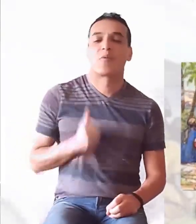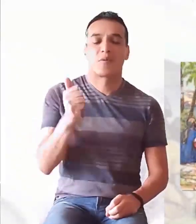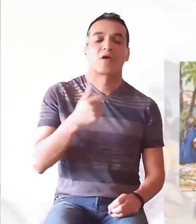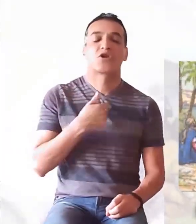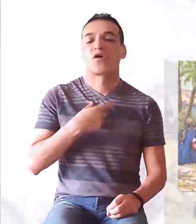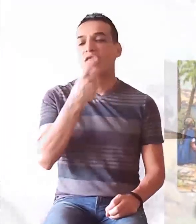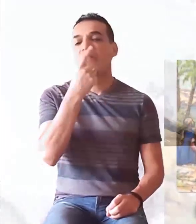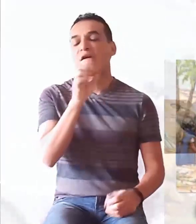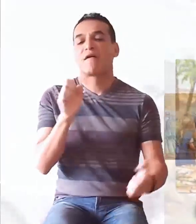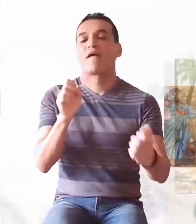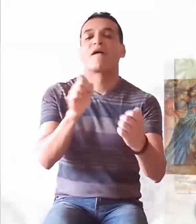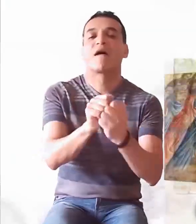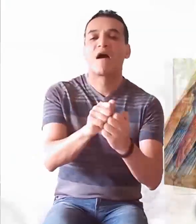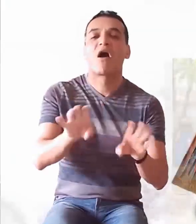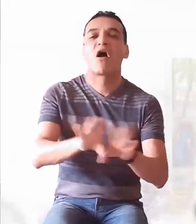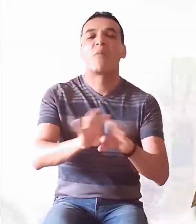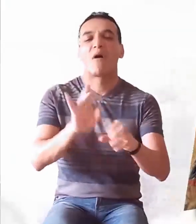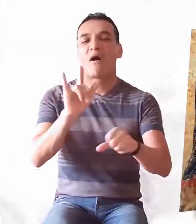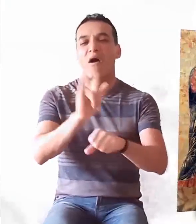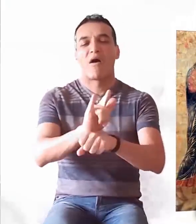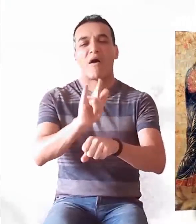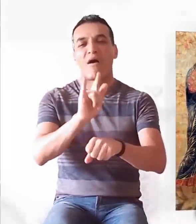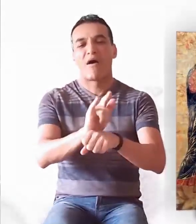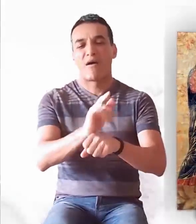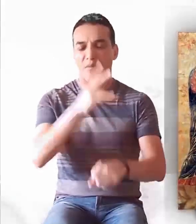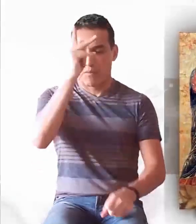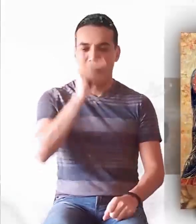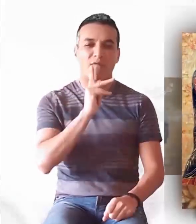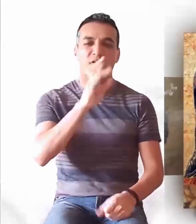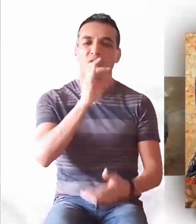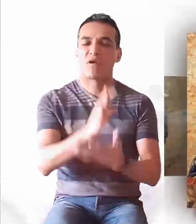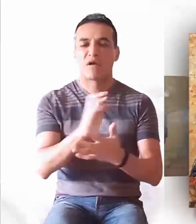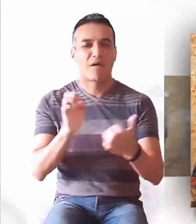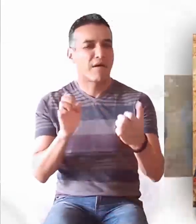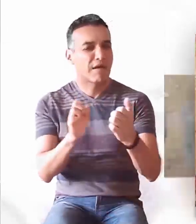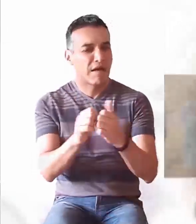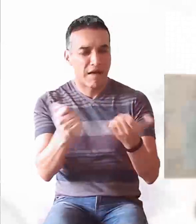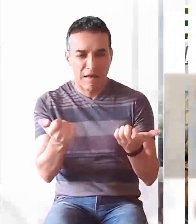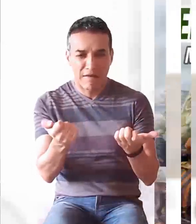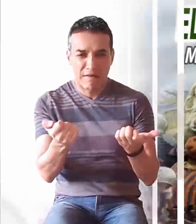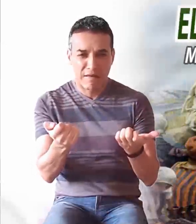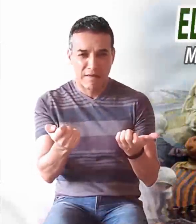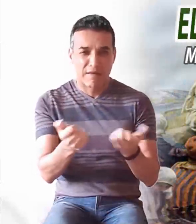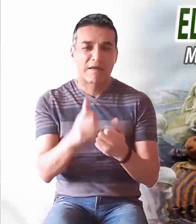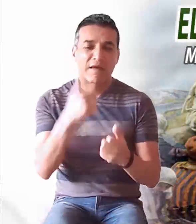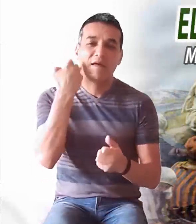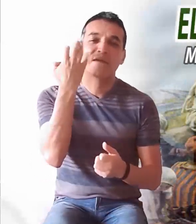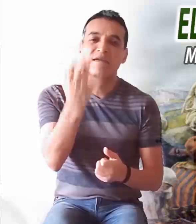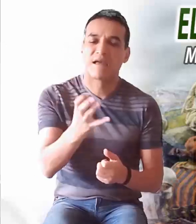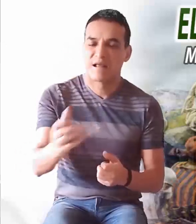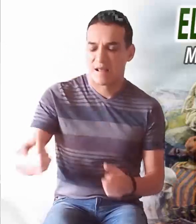y utilizando el disfraz de profeta cuando no se es más que un lobo